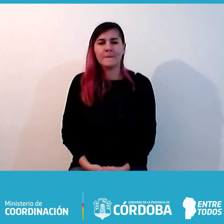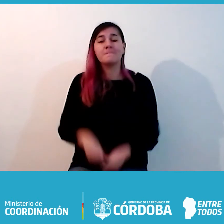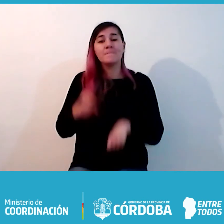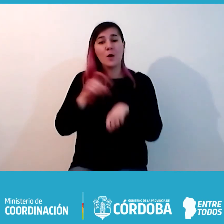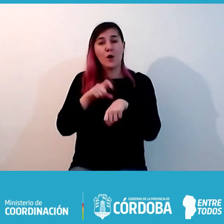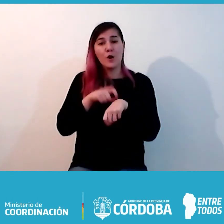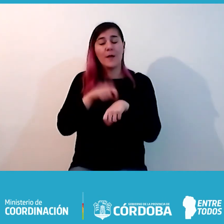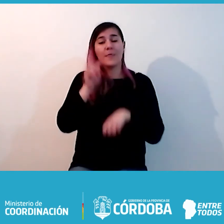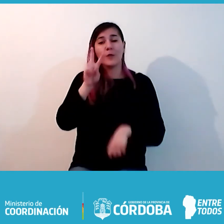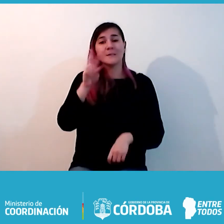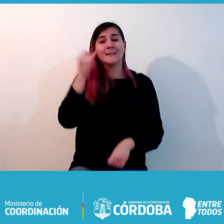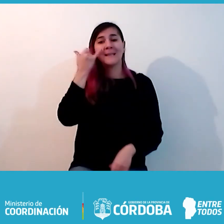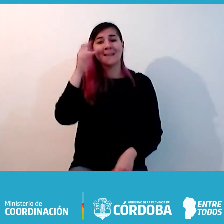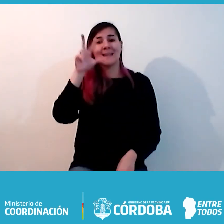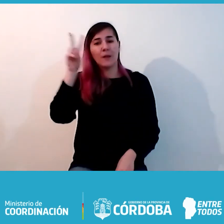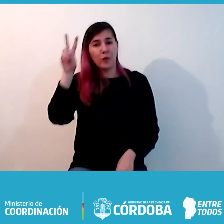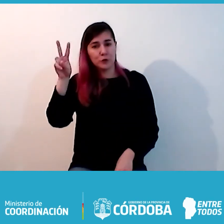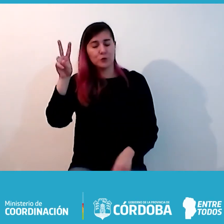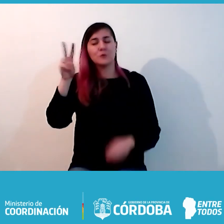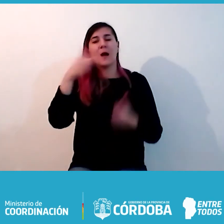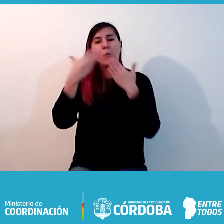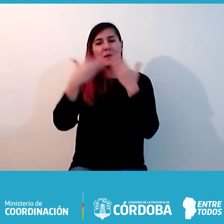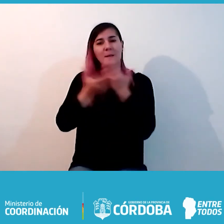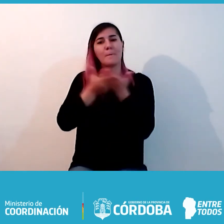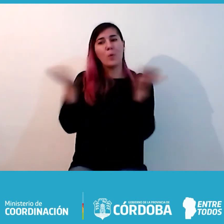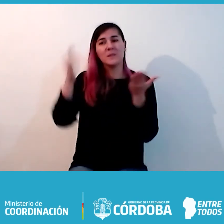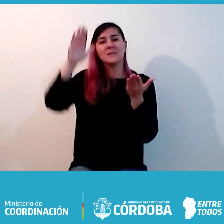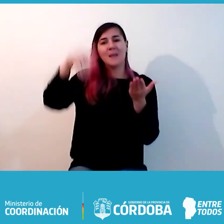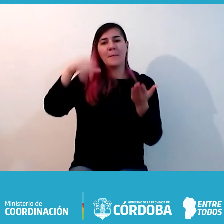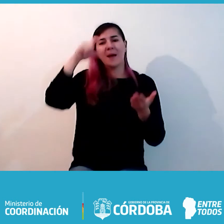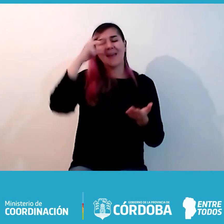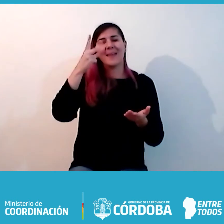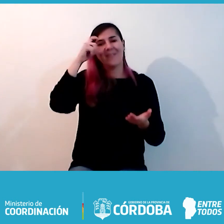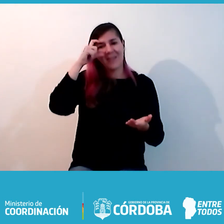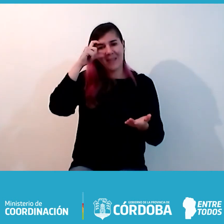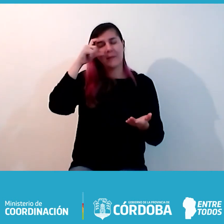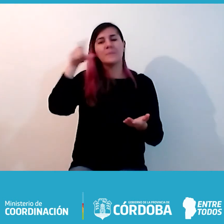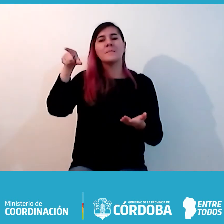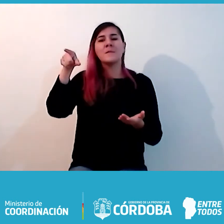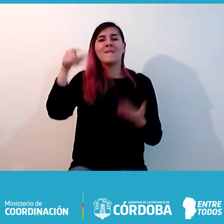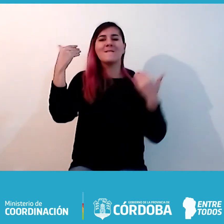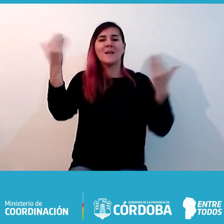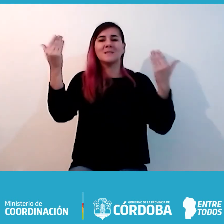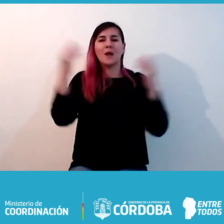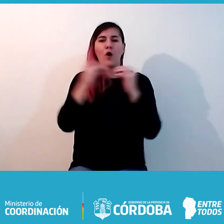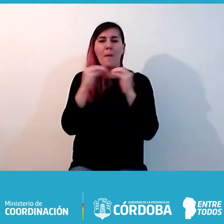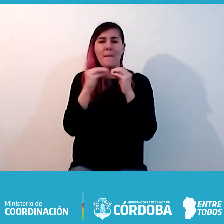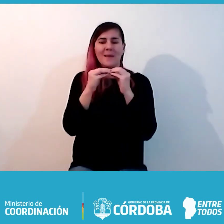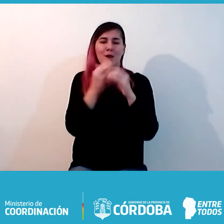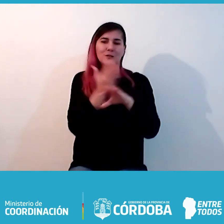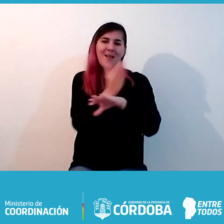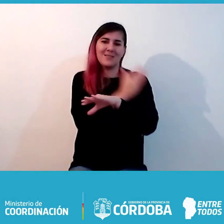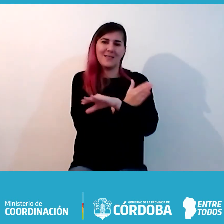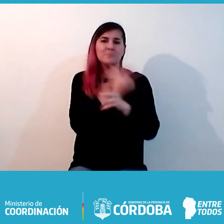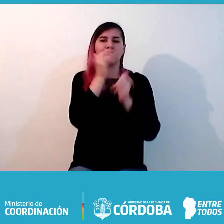Siendo las 14:32, se da continuidad a la audiencia pública, convocándose a la señora Eve Malamud, quien felicita a los compañeros que hablaron